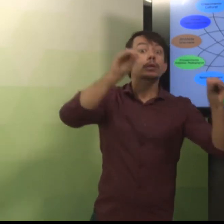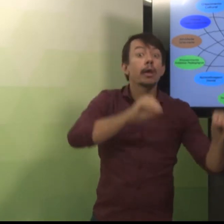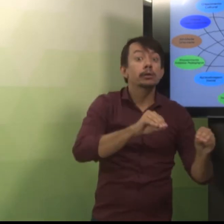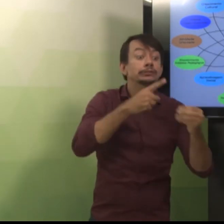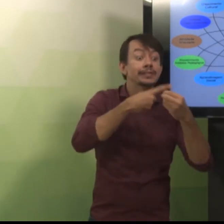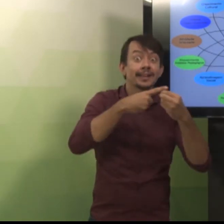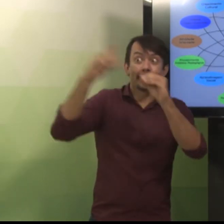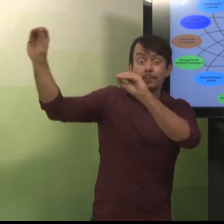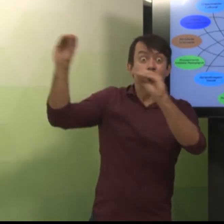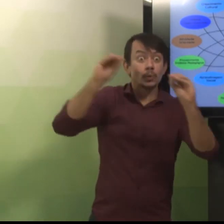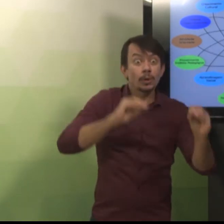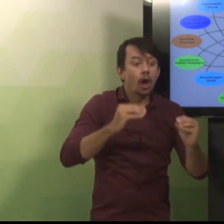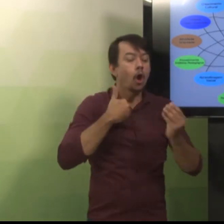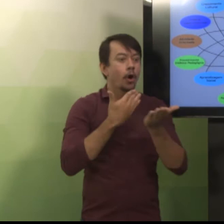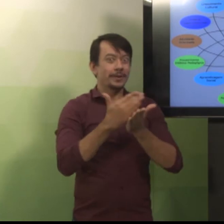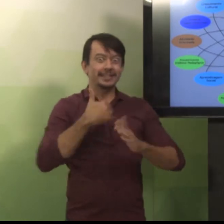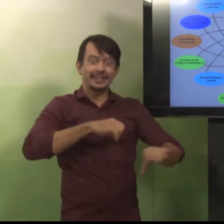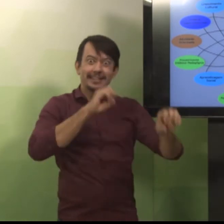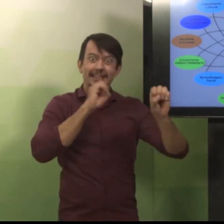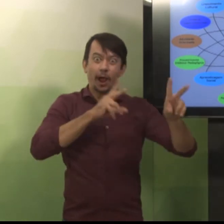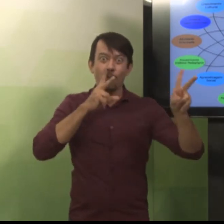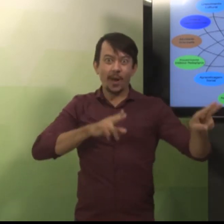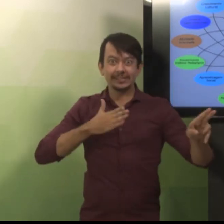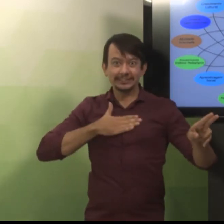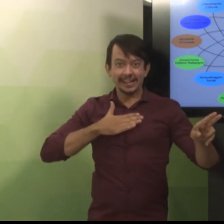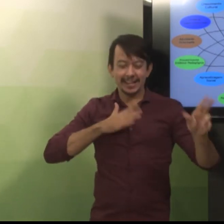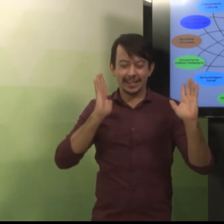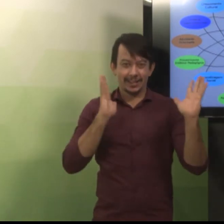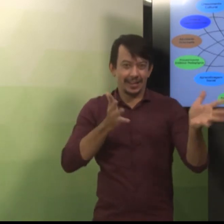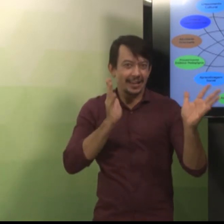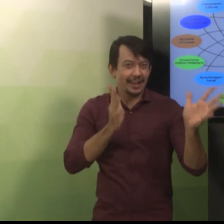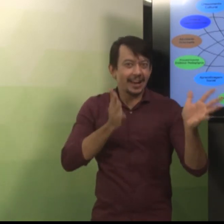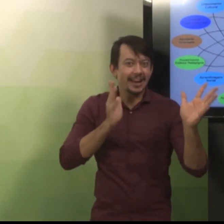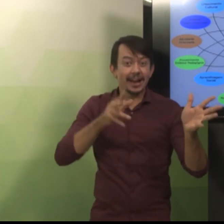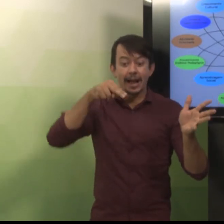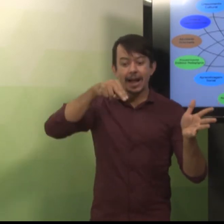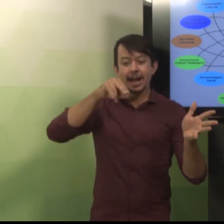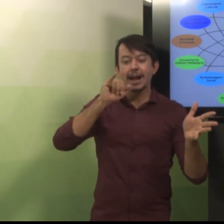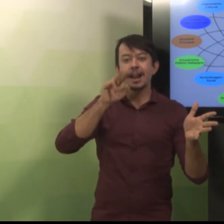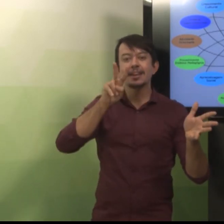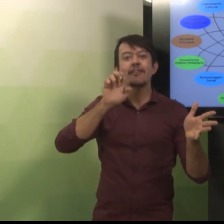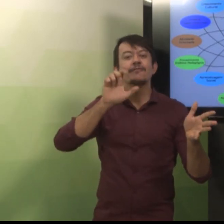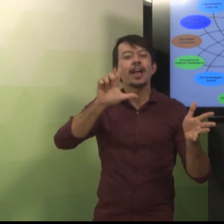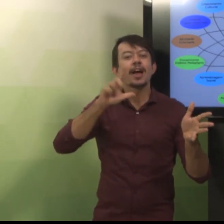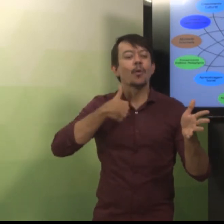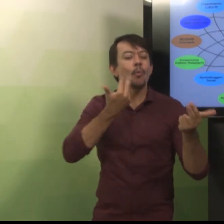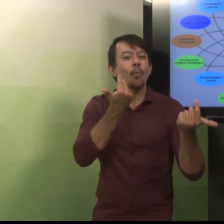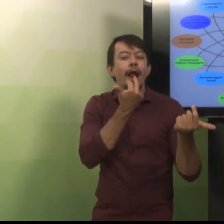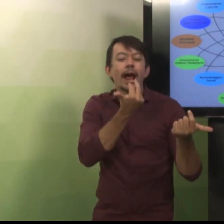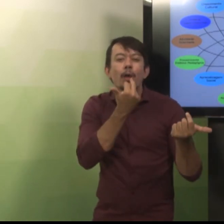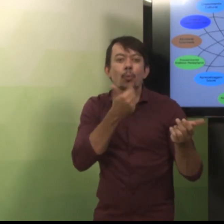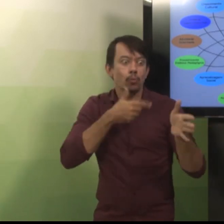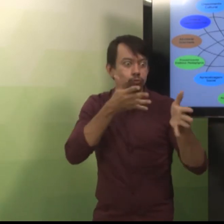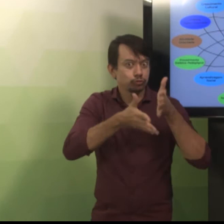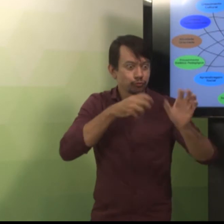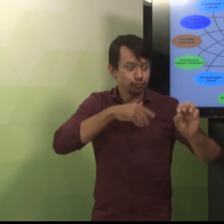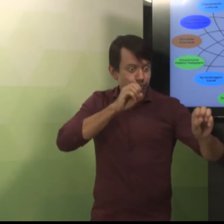e vêm para a cidade e eu começo a ensiná-lo, utilizando a língua de sinais. É o mesmo nível